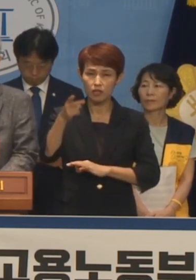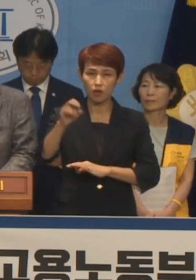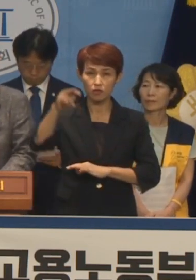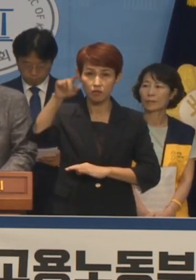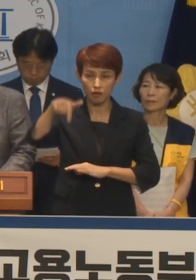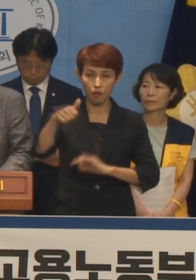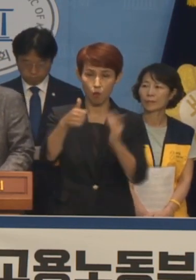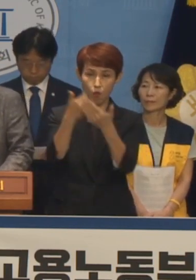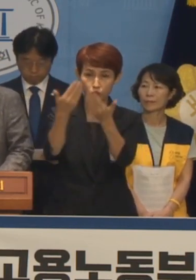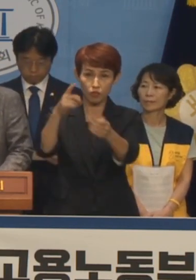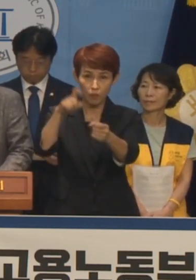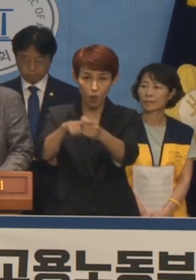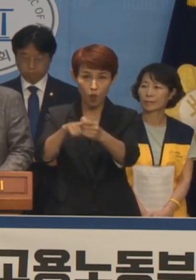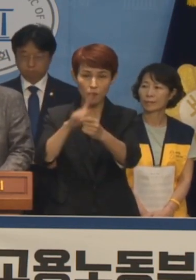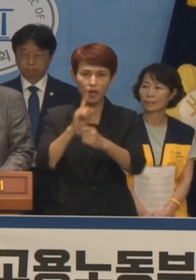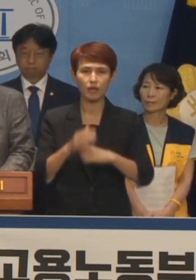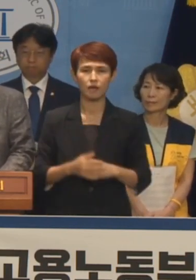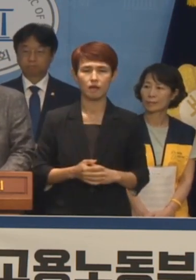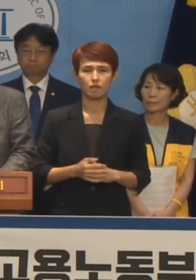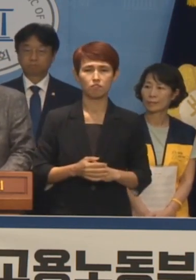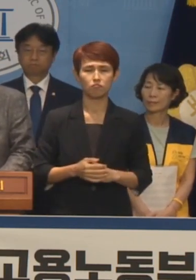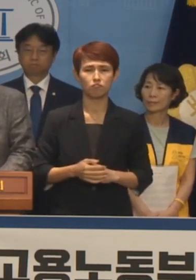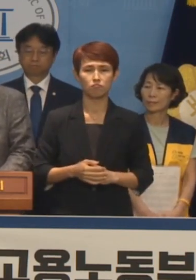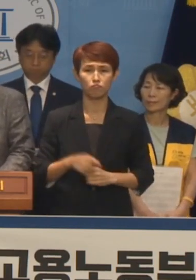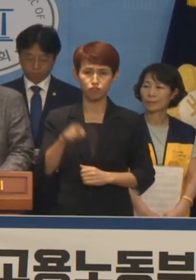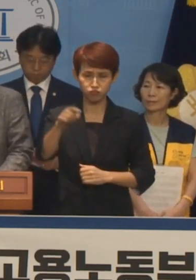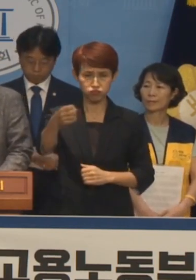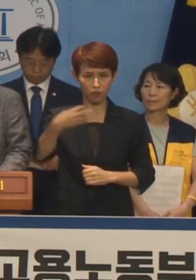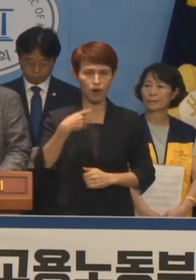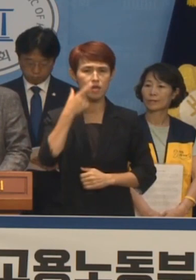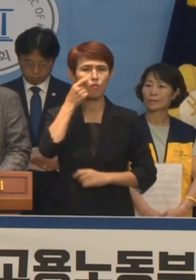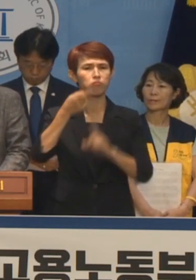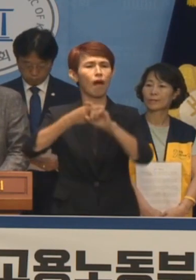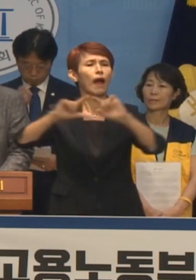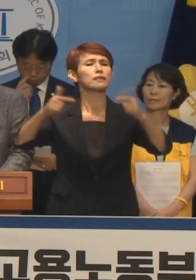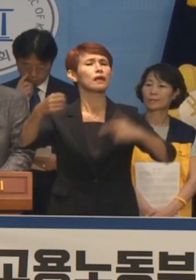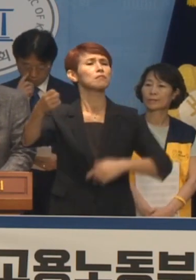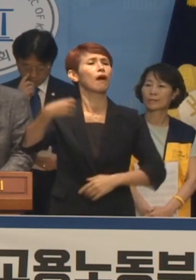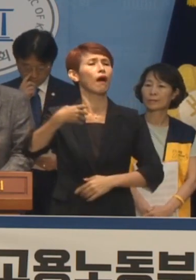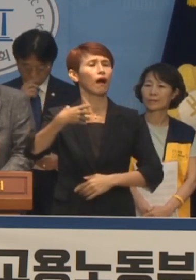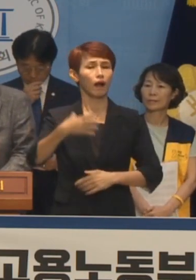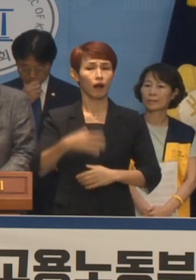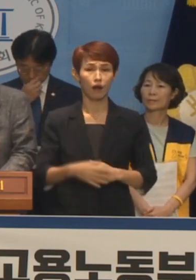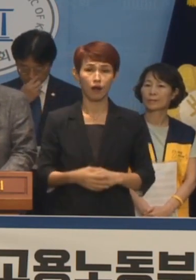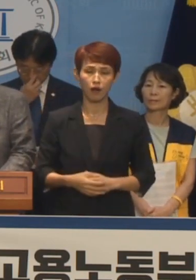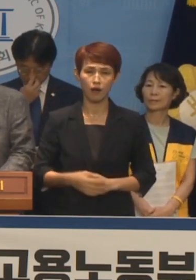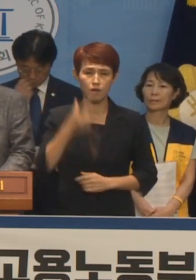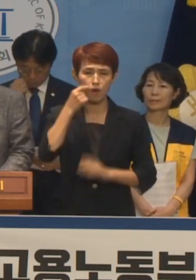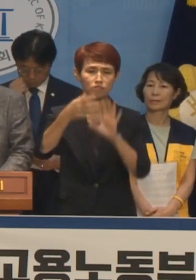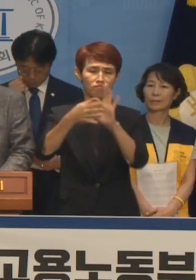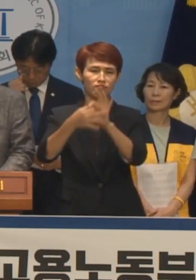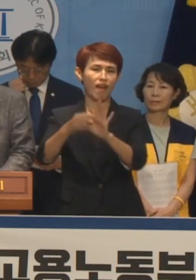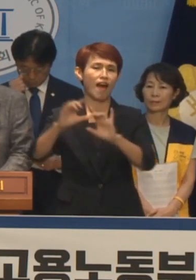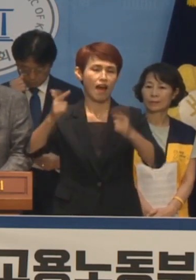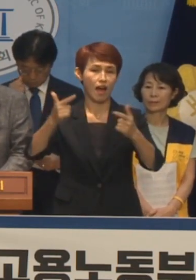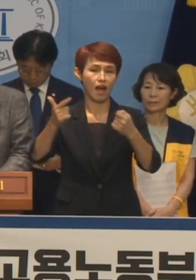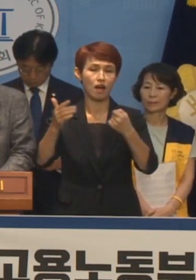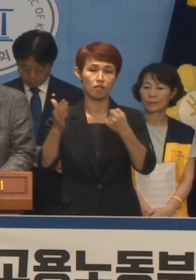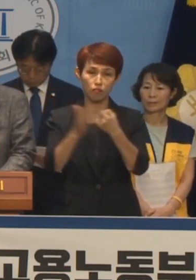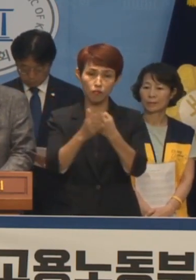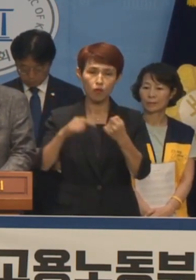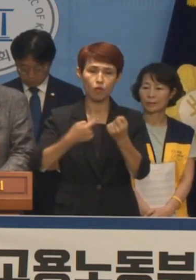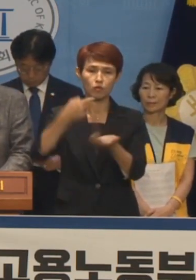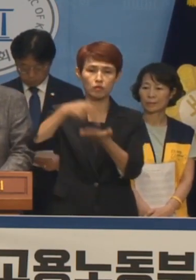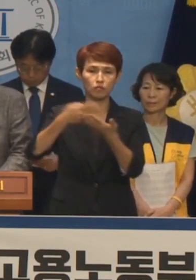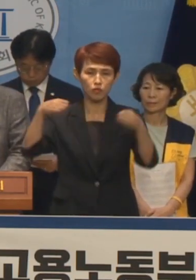이런 주장을 했습니다. 본인이 뉴라이트가 아니라고 주장하지 않느냐. 그러니까 뉴라이트가 아니니까 독립기념관 관장으로 임명되는데